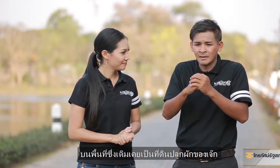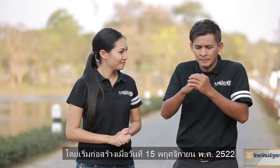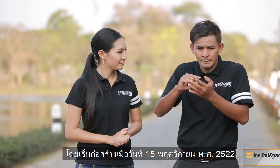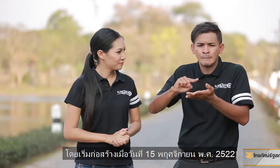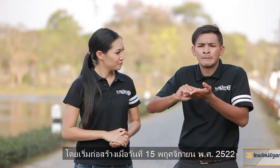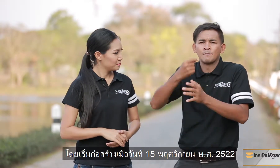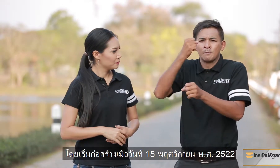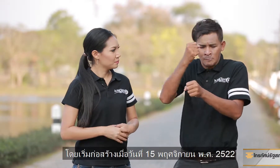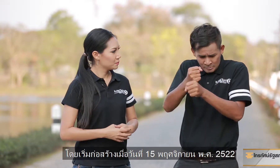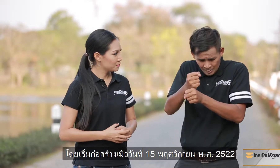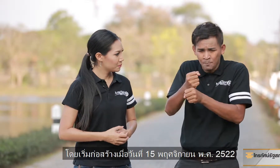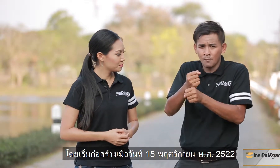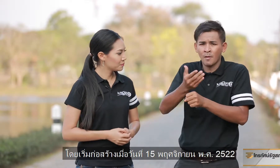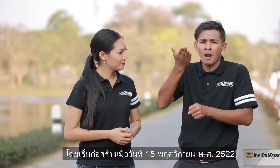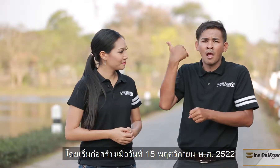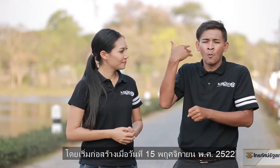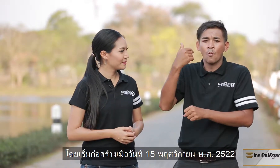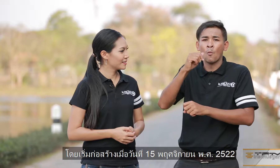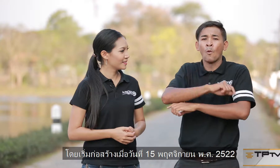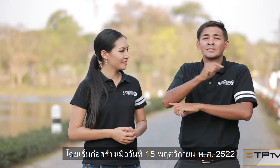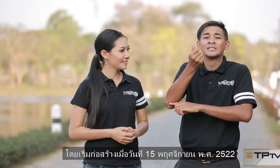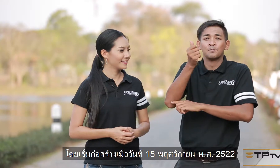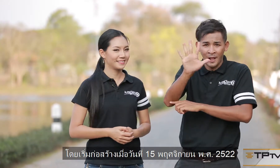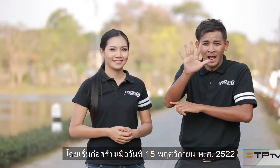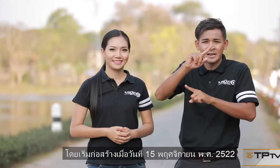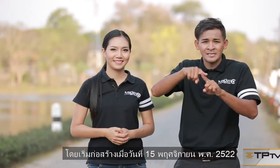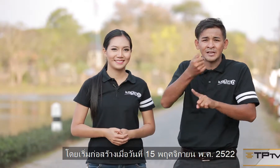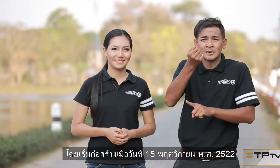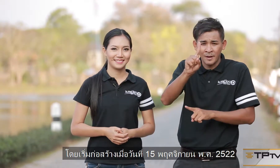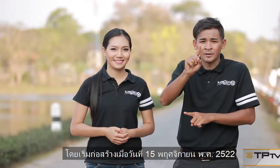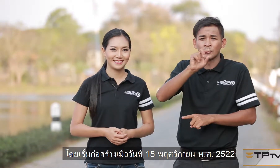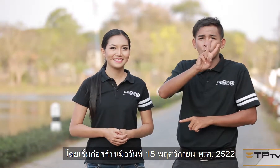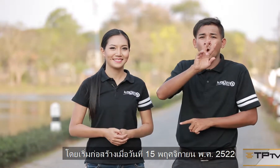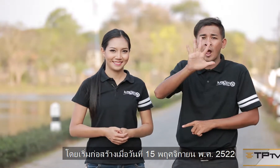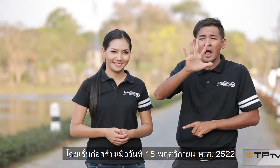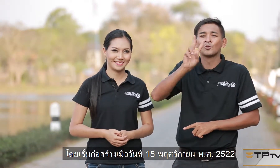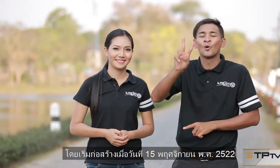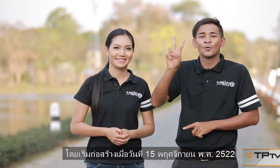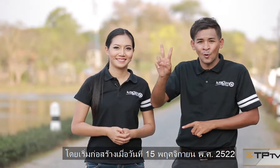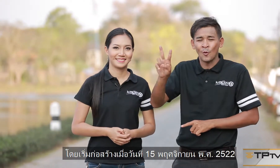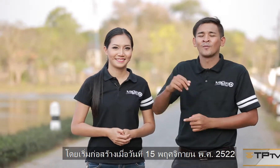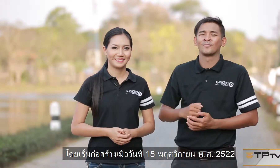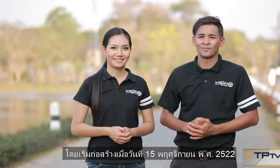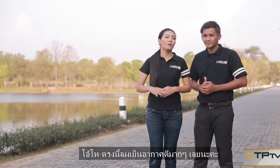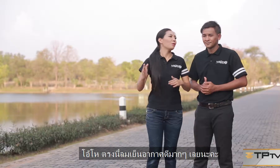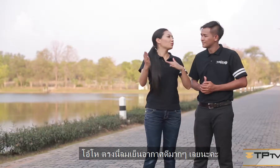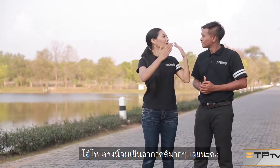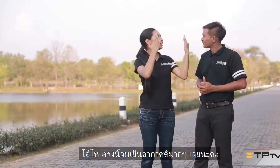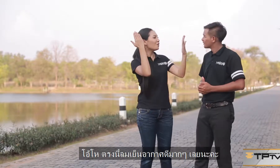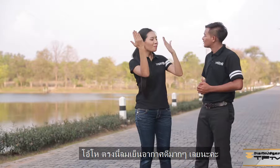ดยเริ่มก่อสร้างเมื่อวันที่15พฤศจิกายนพุทธศักราช2522 โอ้โหตรงนี้ลม